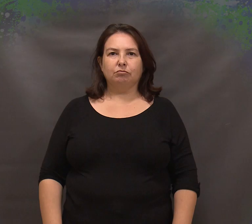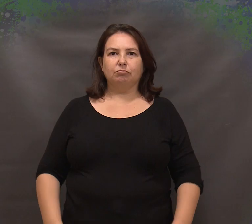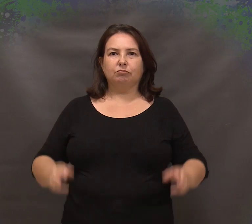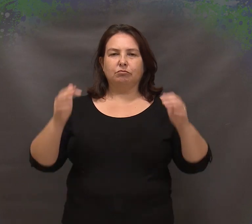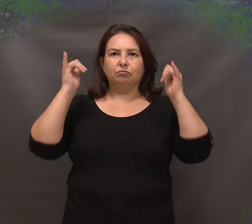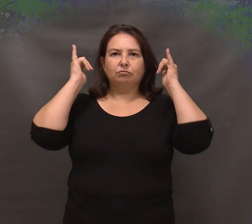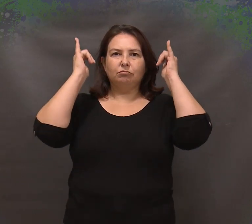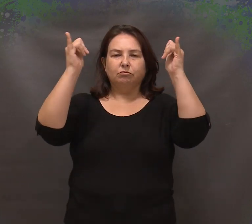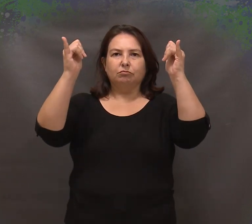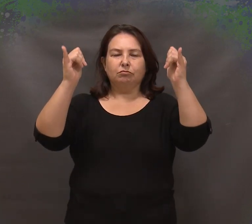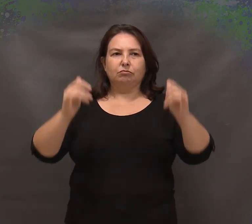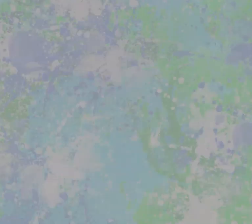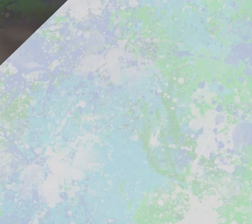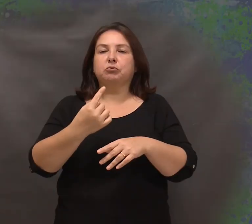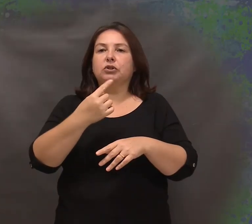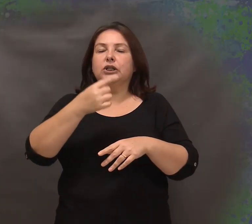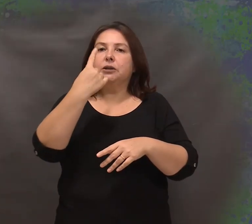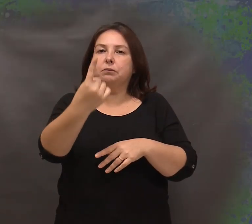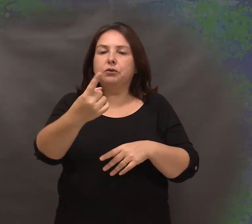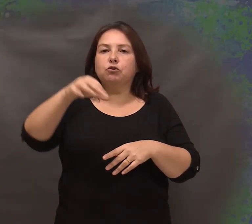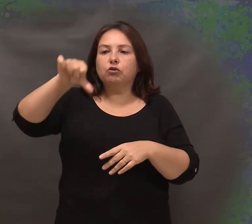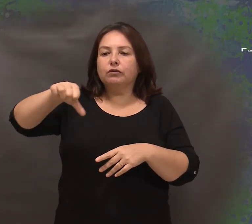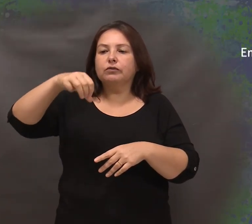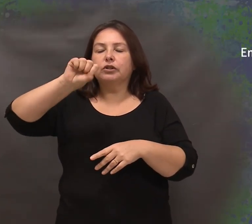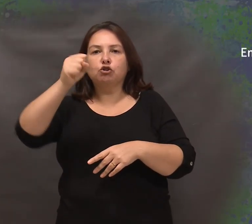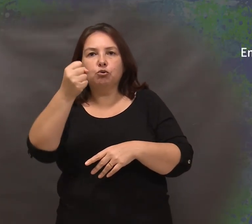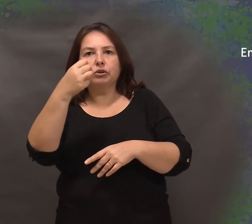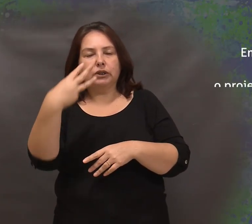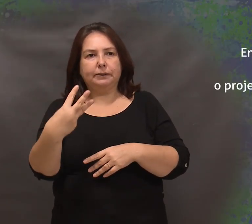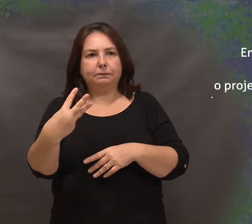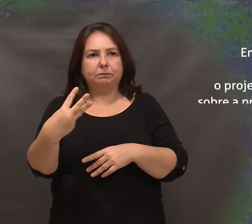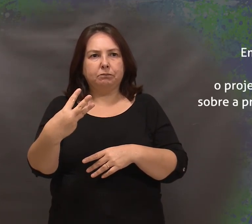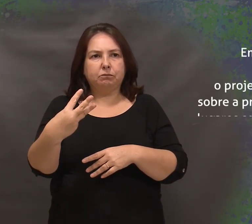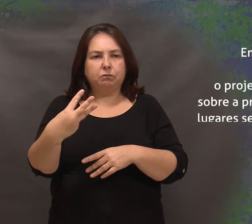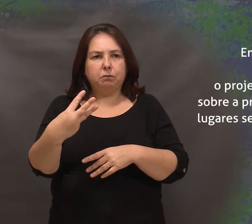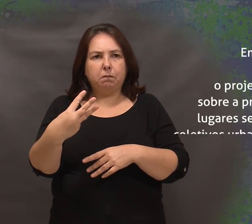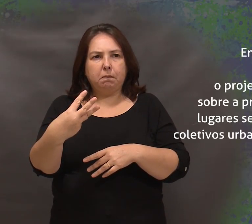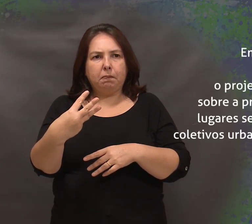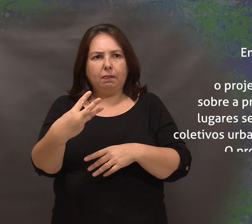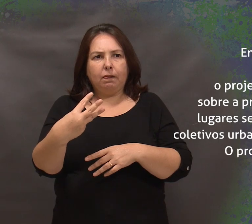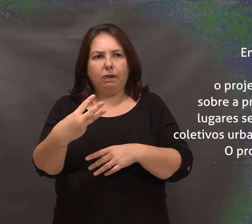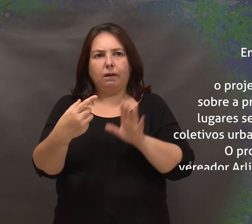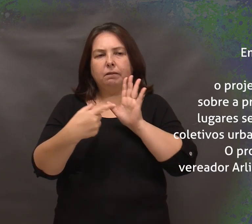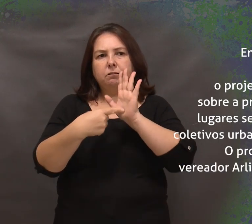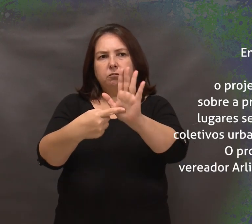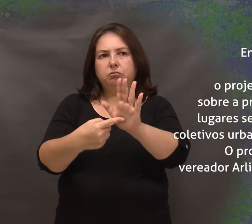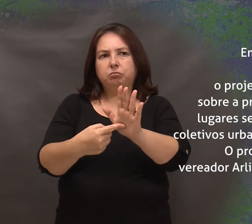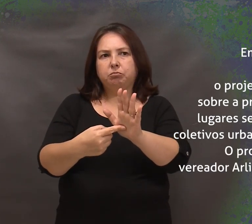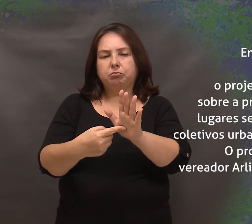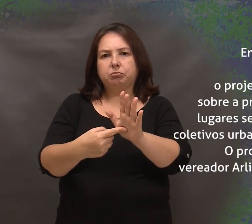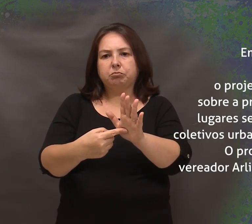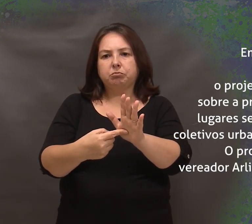Transporte. Em 1983, foi aprovado por unanimidade